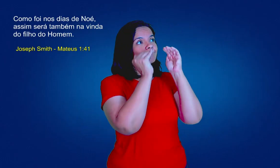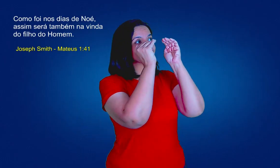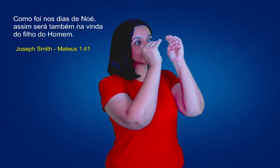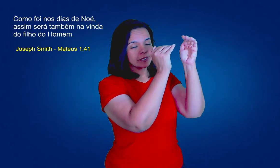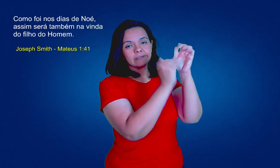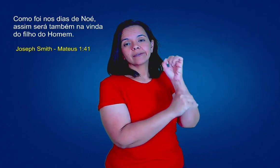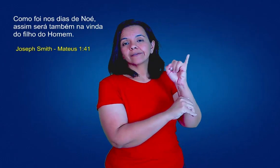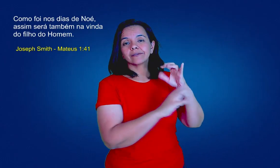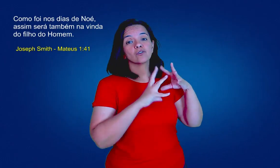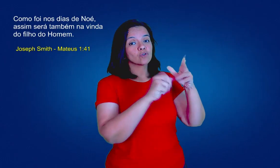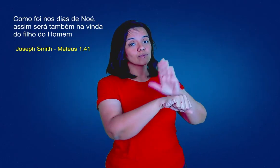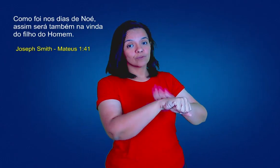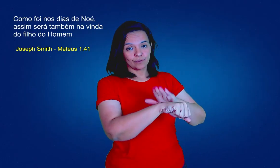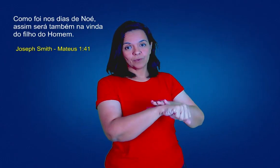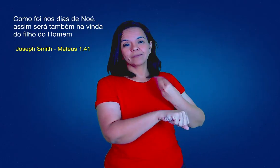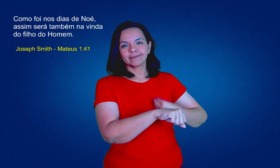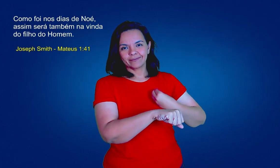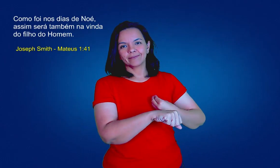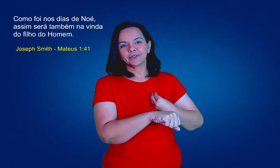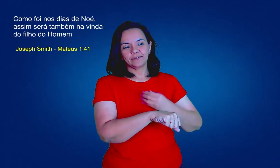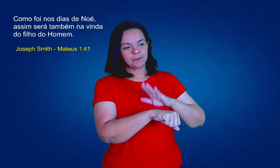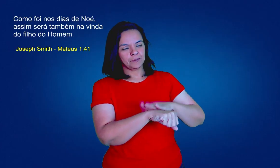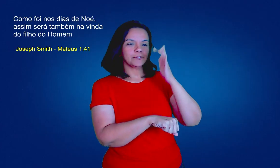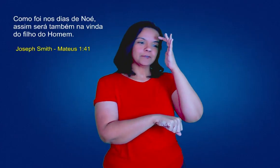Nós precisamos perceber como que nós estamos